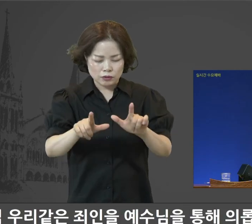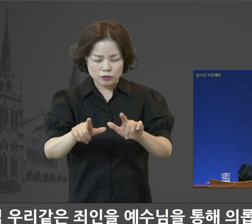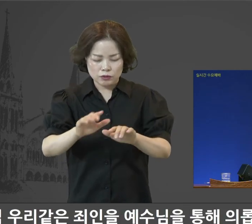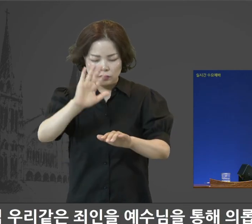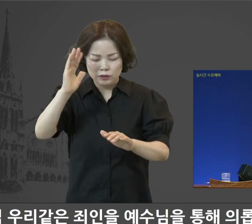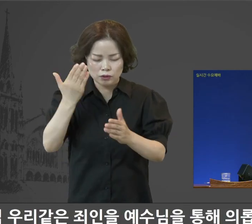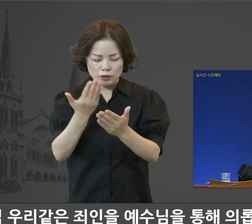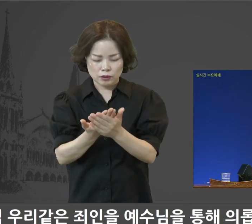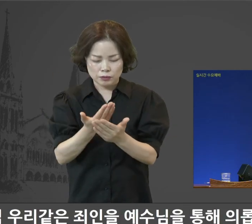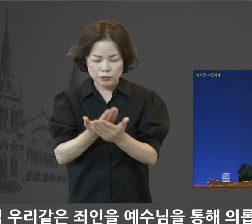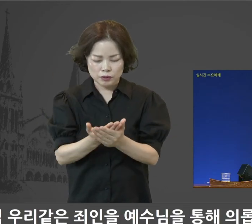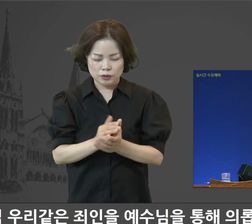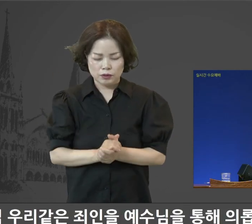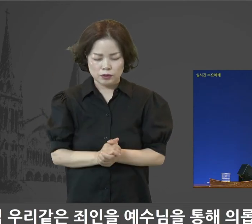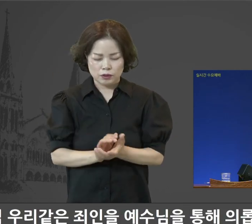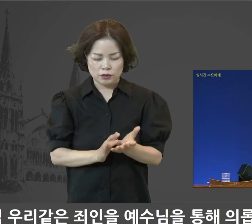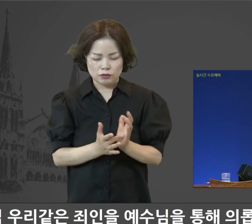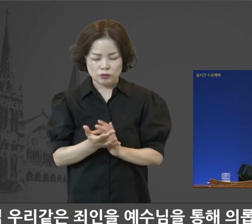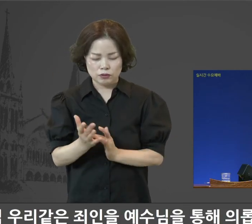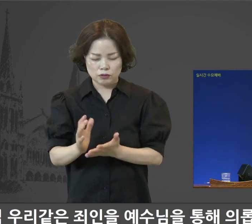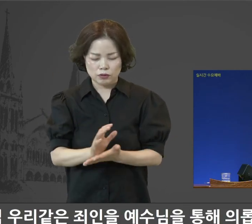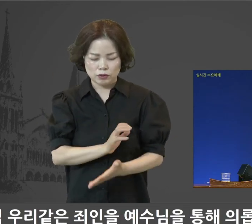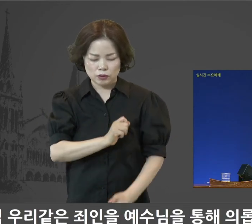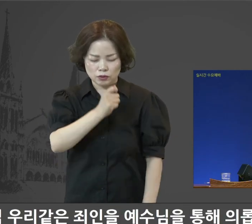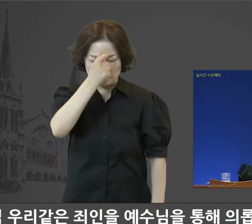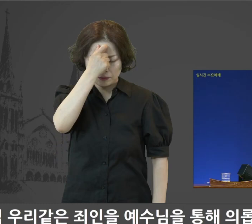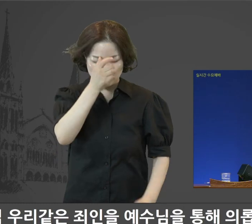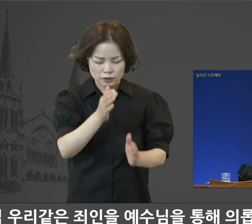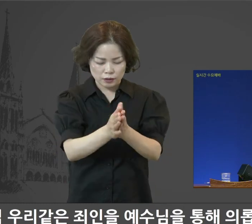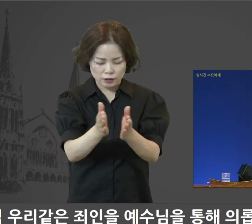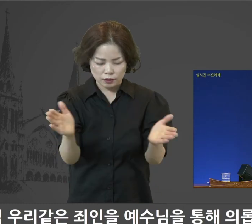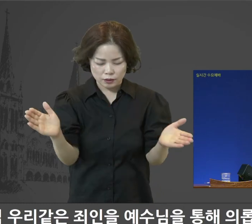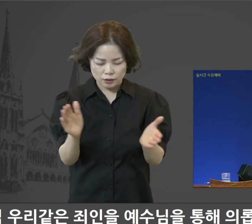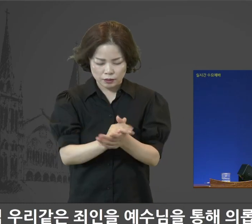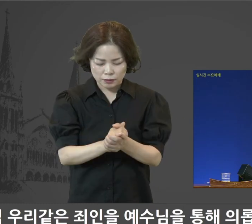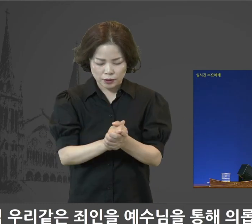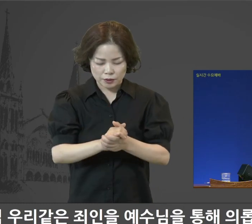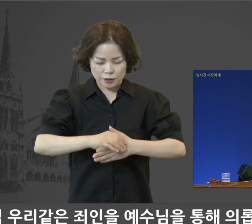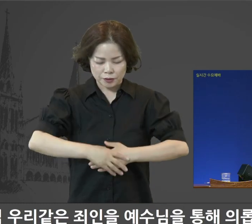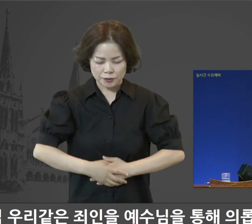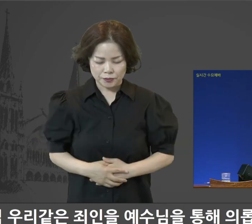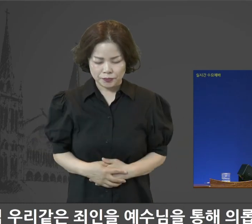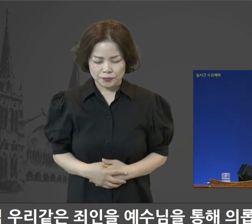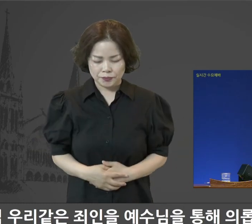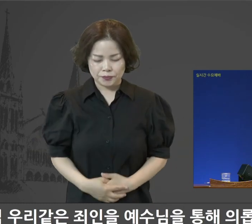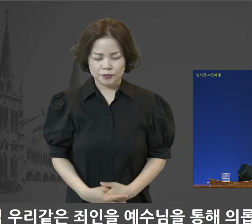되게 하여 주옵소서. 예수님의 이름으로 기도하옵나이다. 아멘.